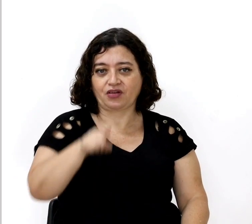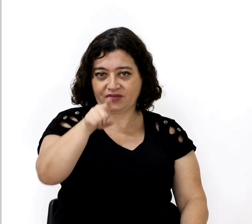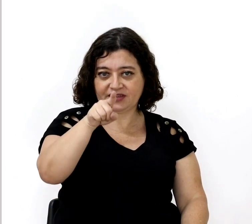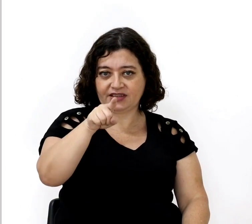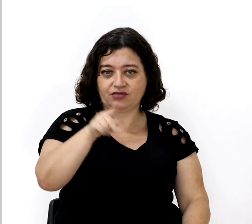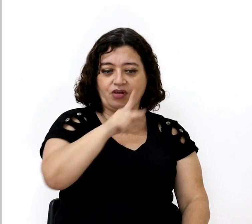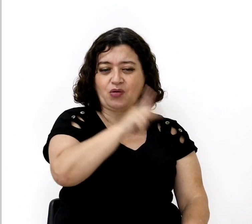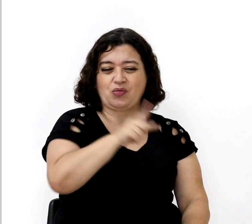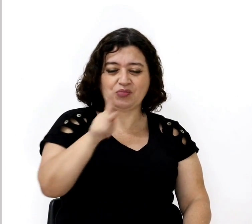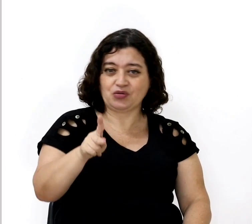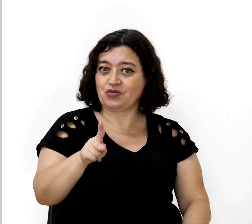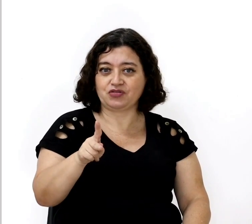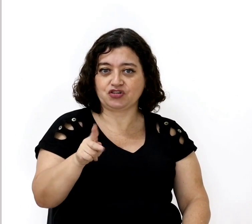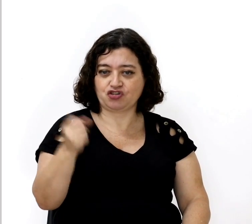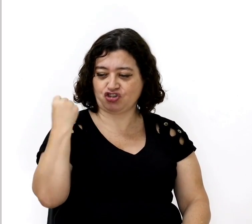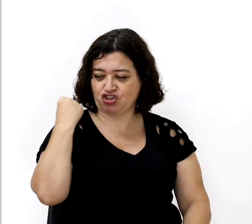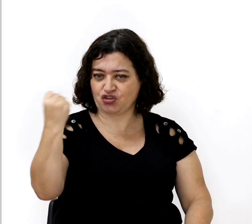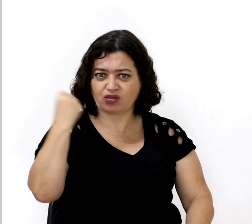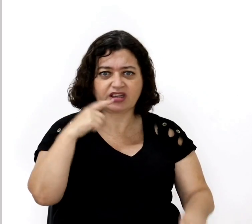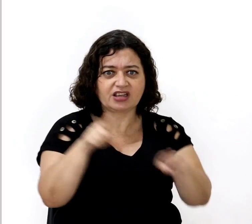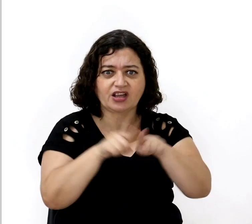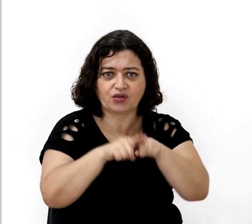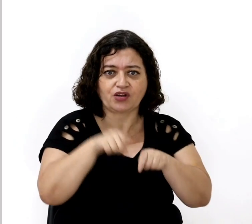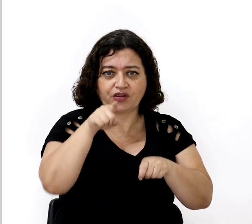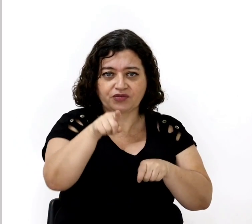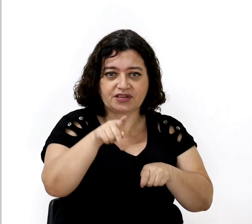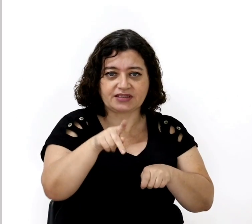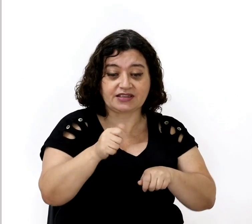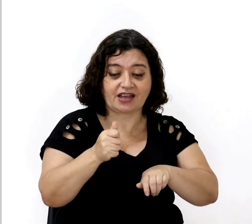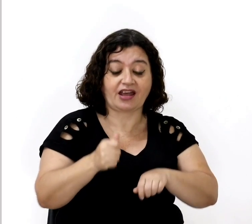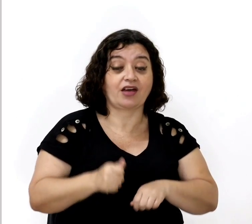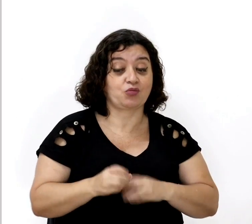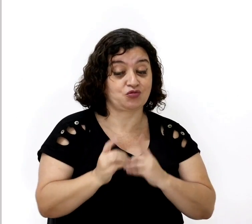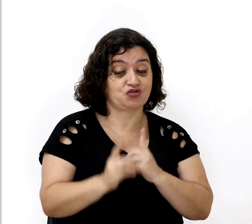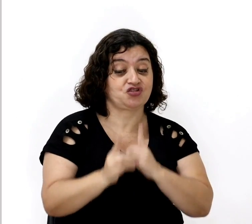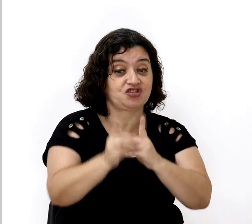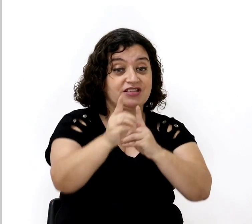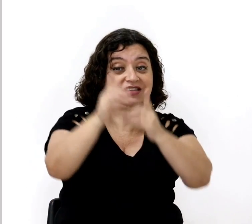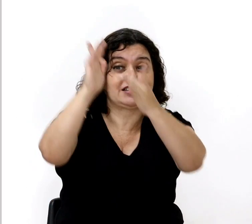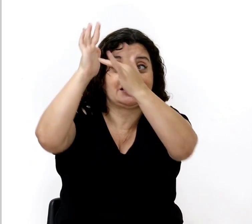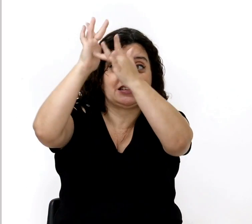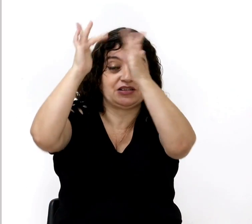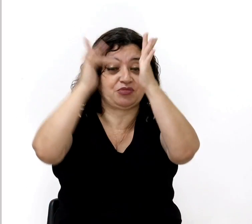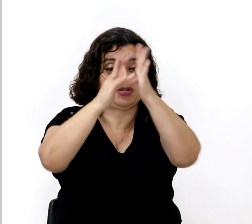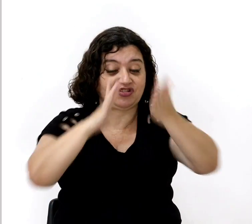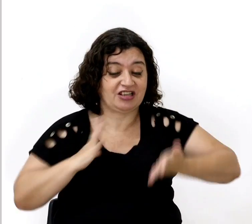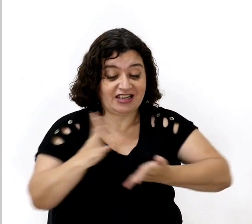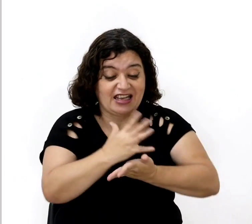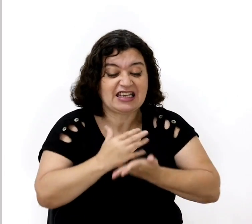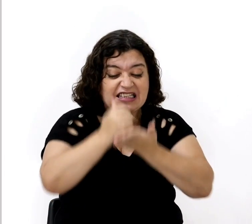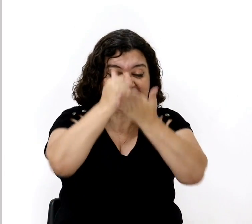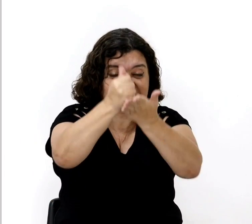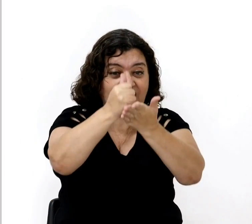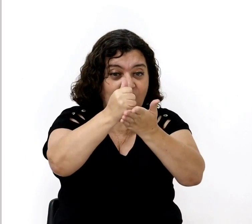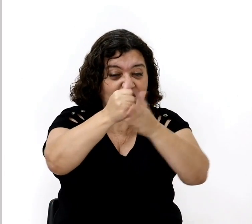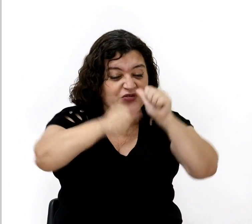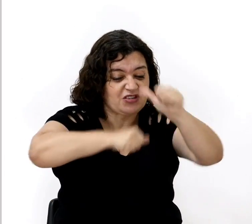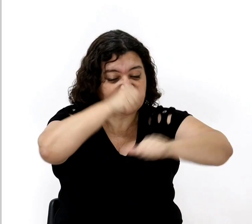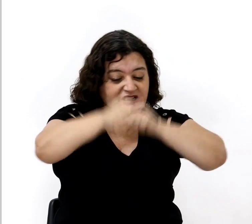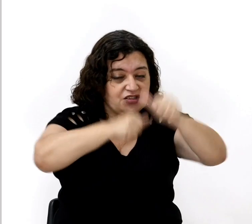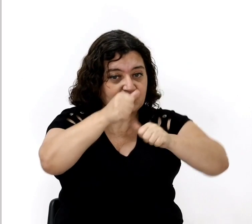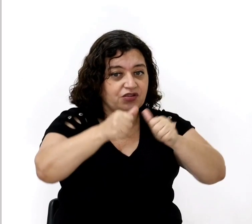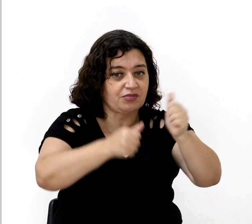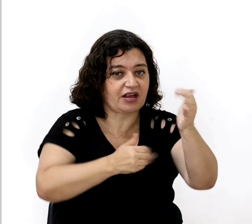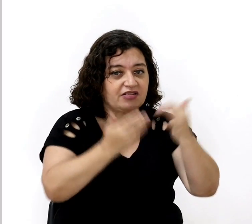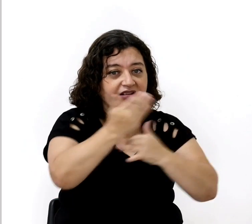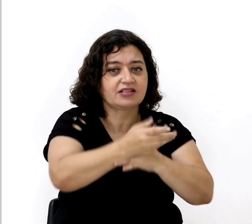você não é um professor de educação física. Você é um discípulo de Jesus, salvo, remido,